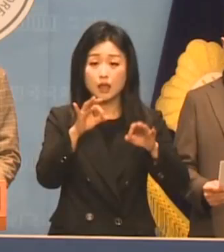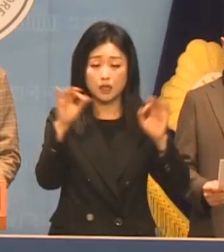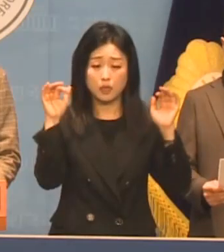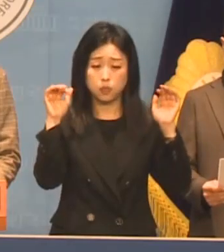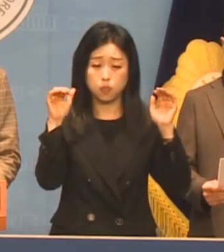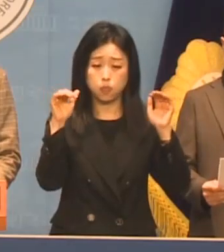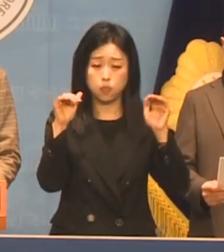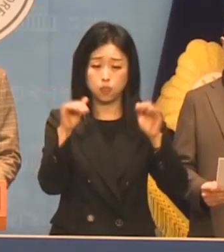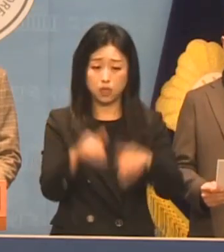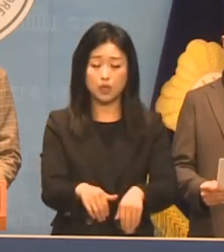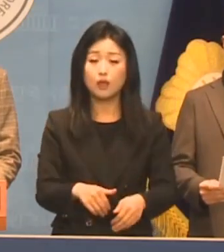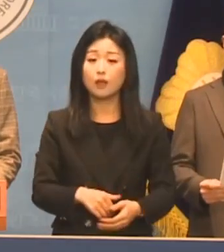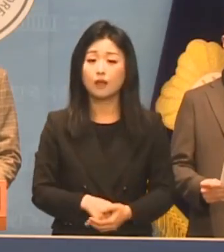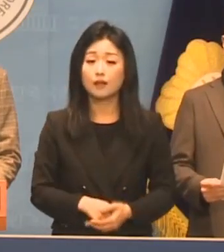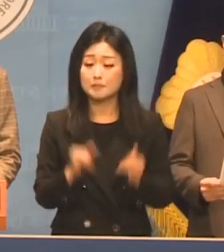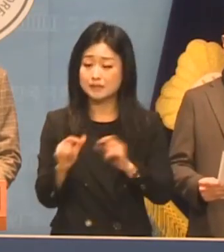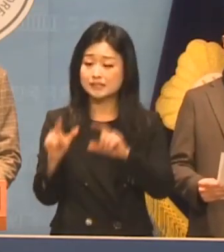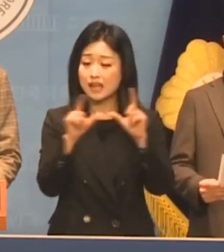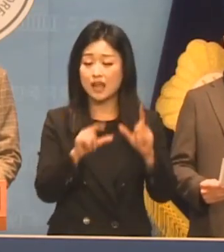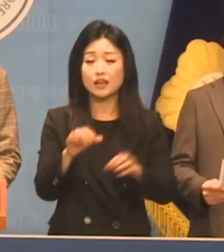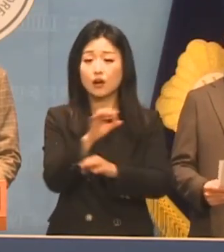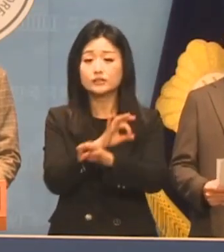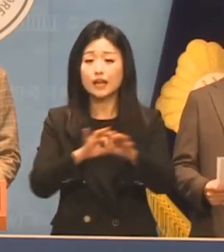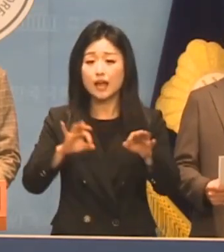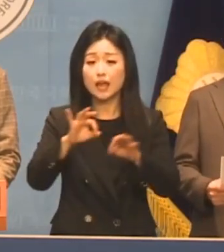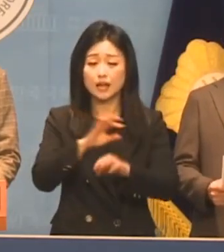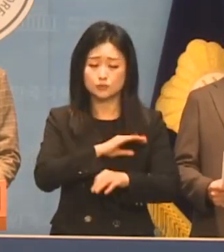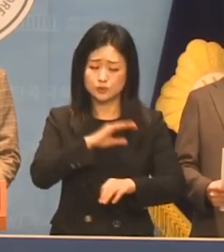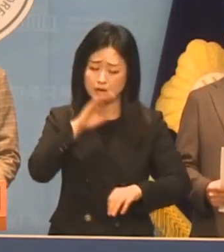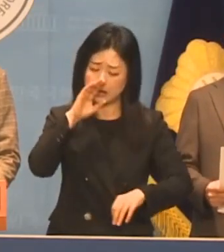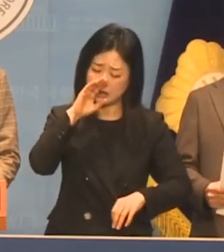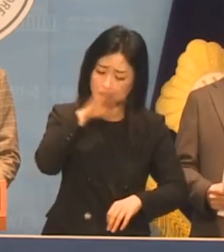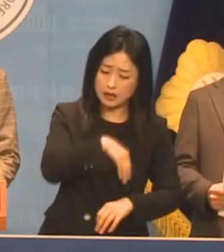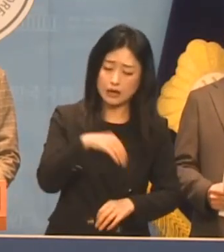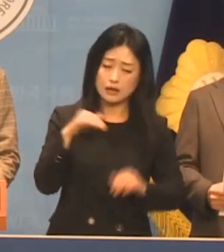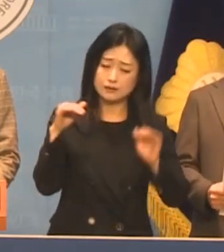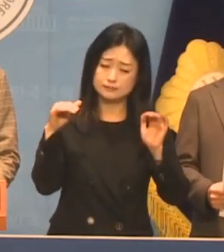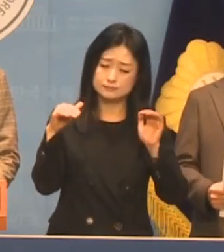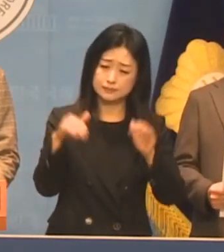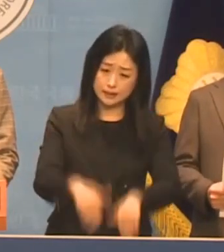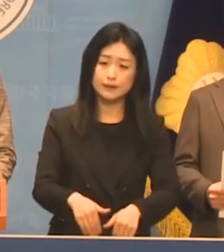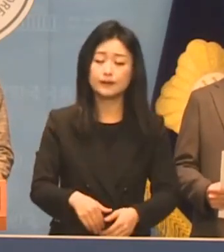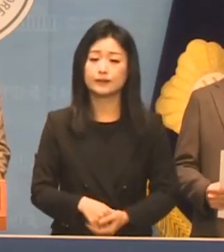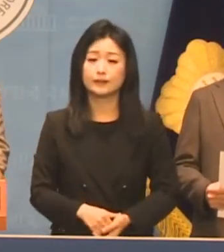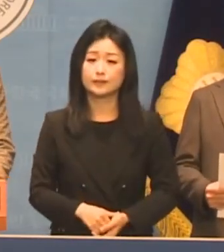침체에 빠졌고 민생 경제는 최악의 상황으로 치닫고 있습니다.